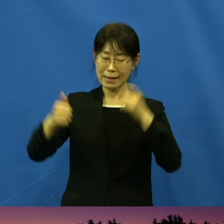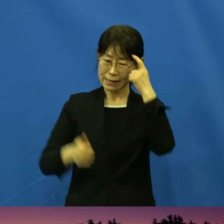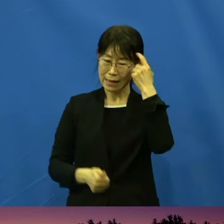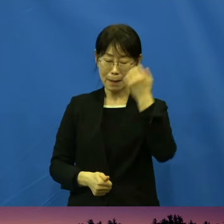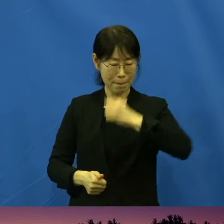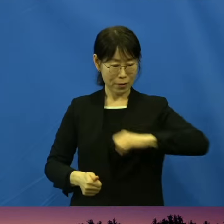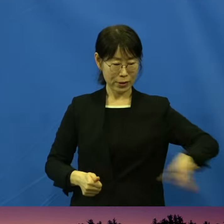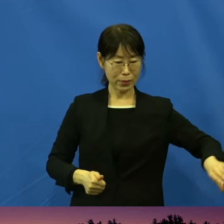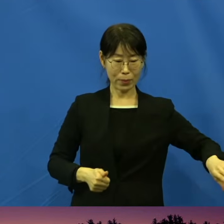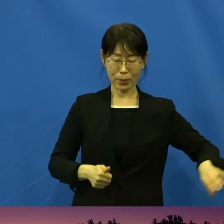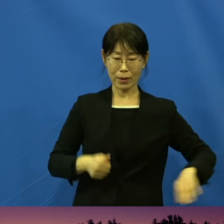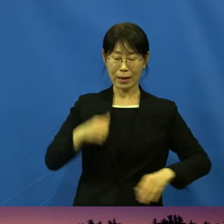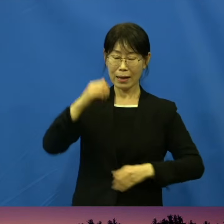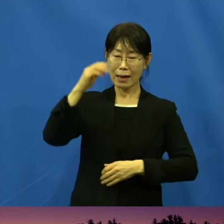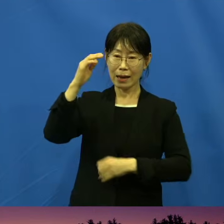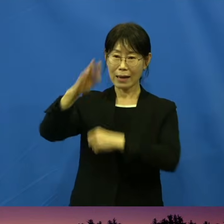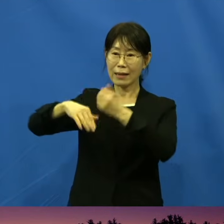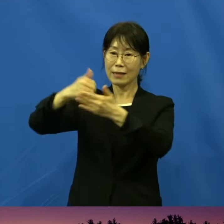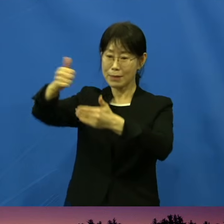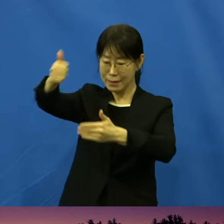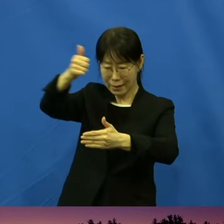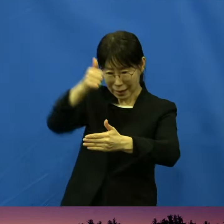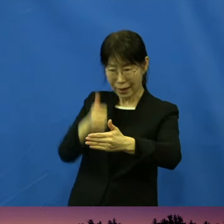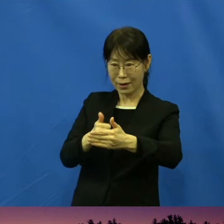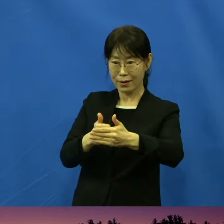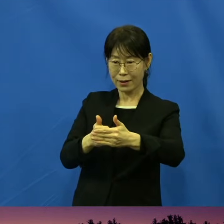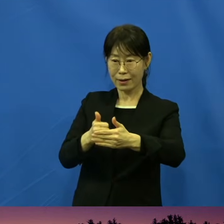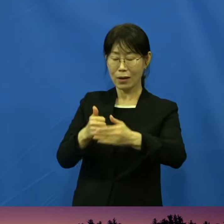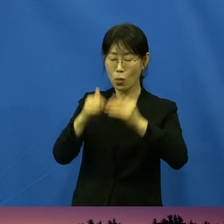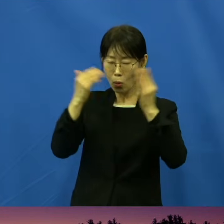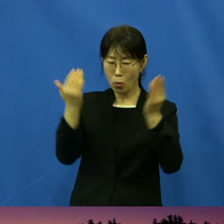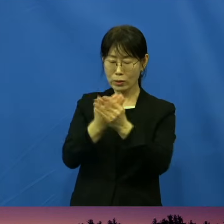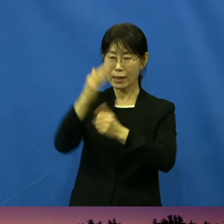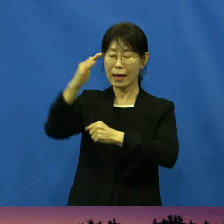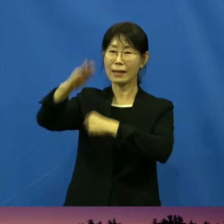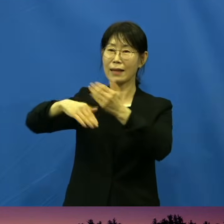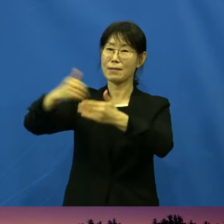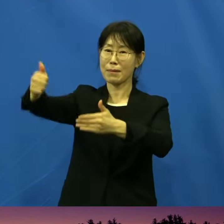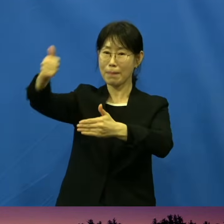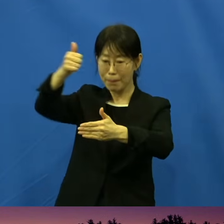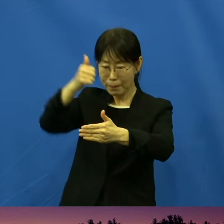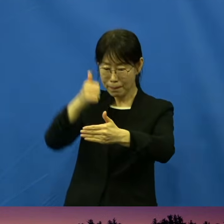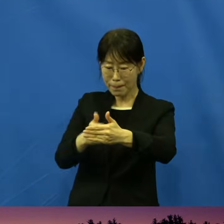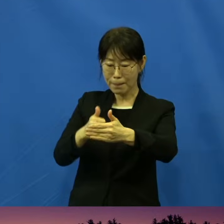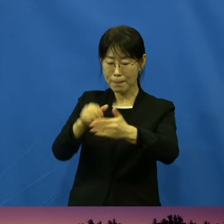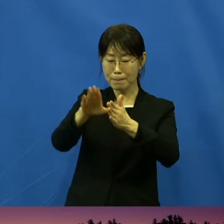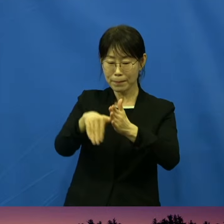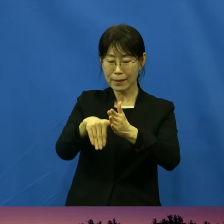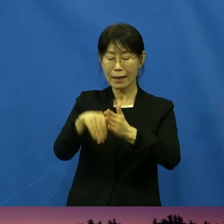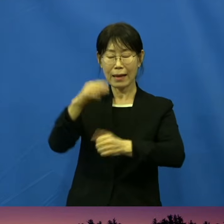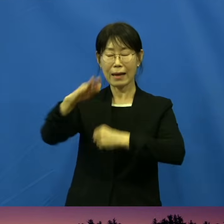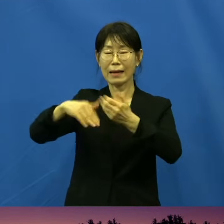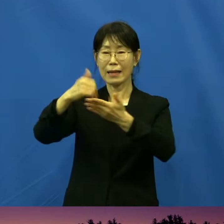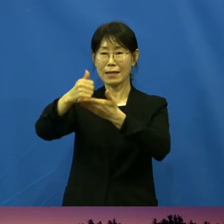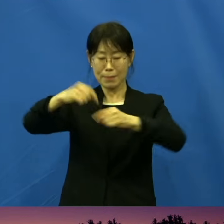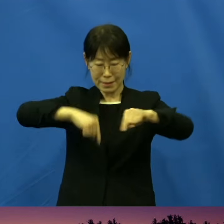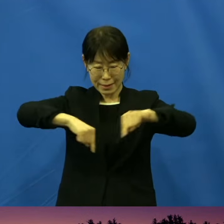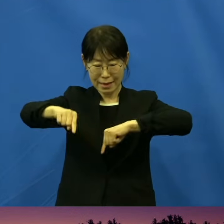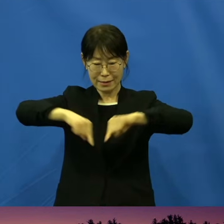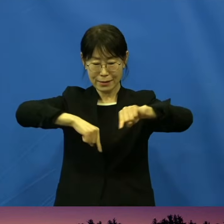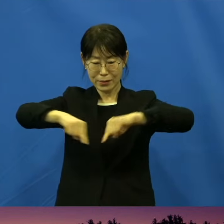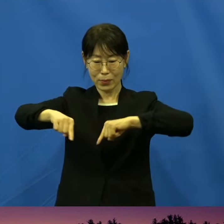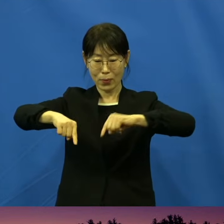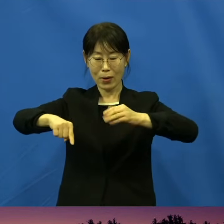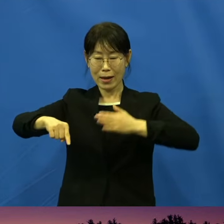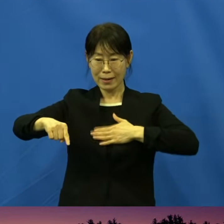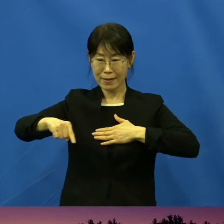안에 성령이 모든 것을 지배하고 다스리셔야 우리가 우리의 삶을 하나님의 성령께 우리의 자신을